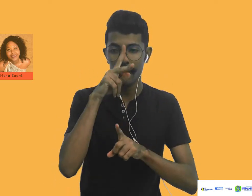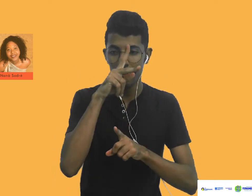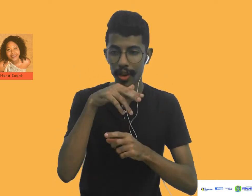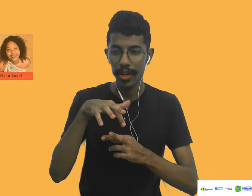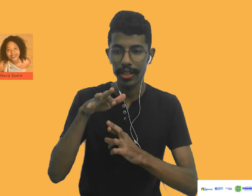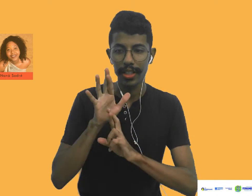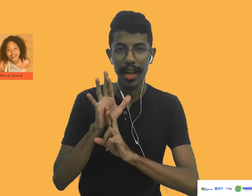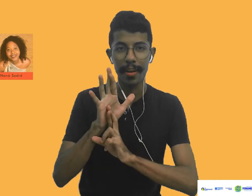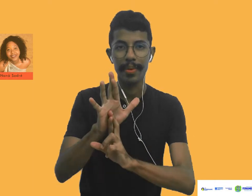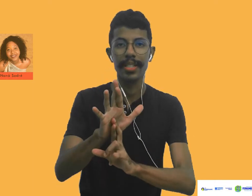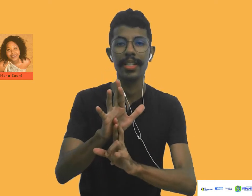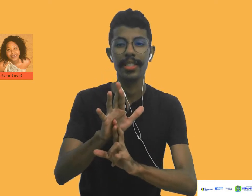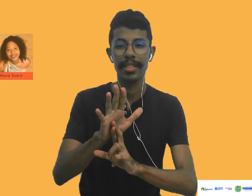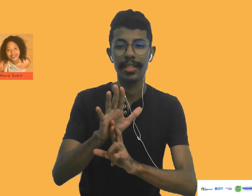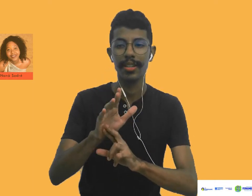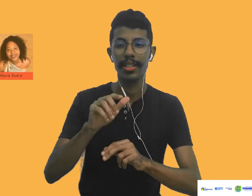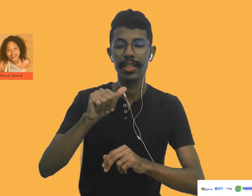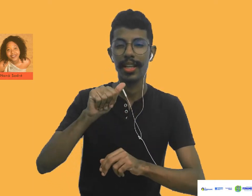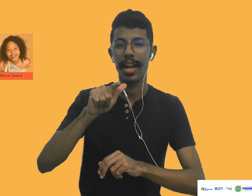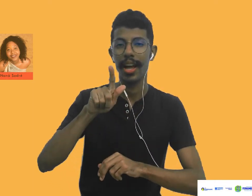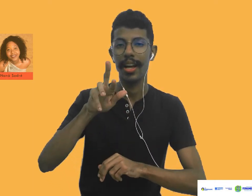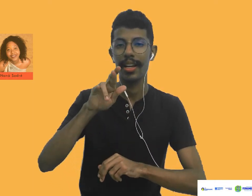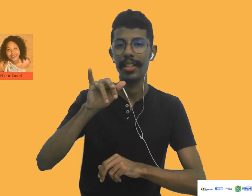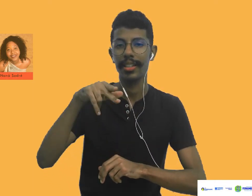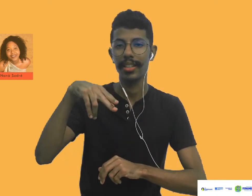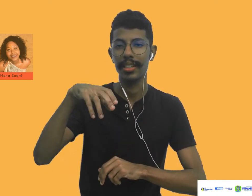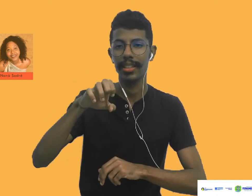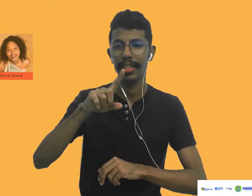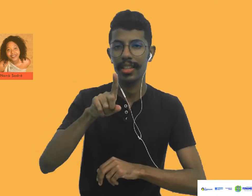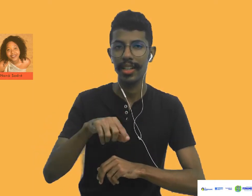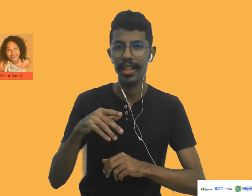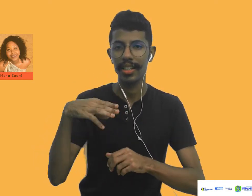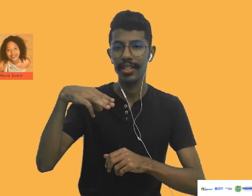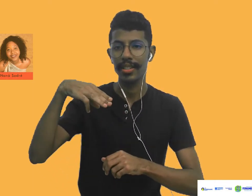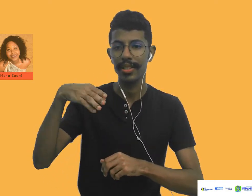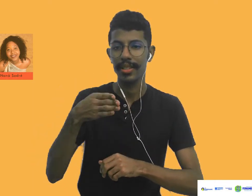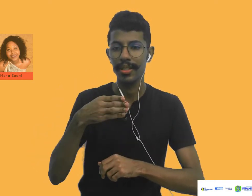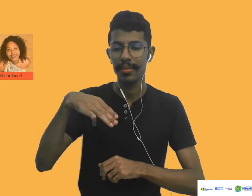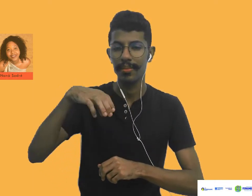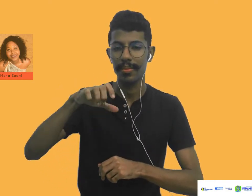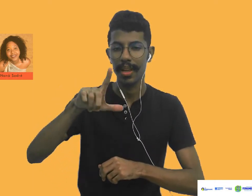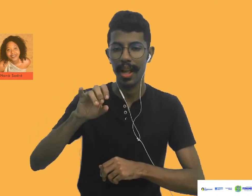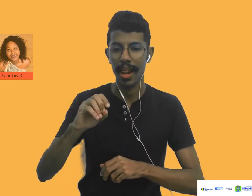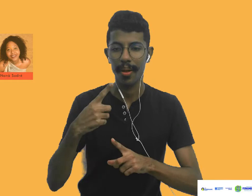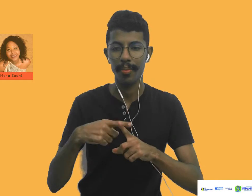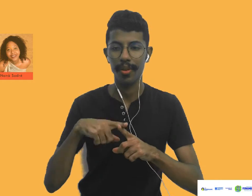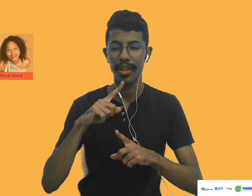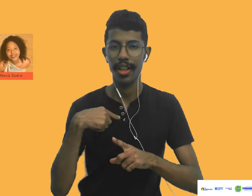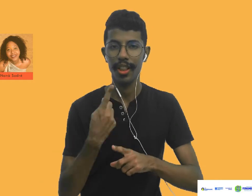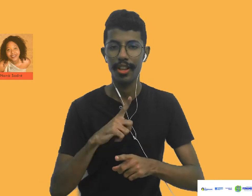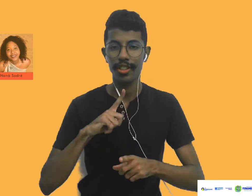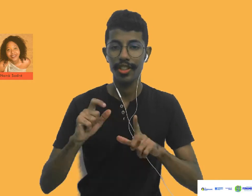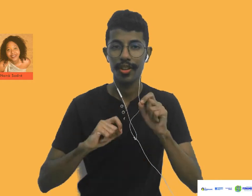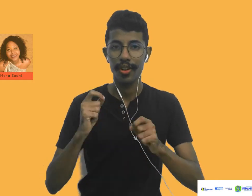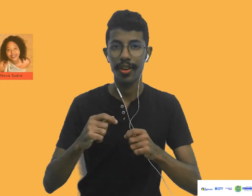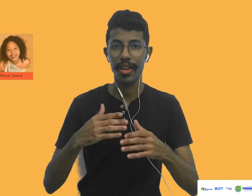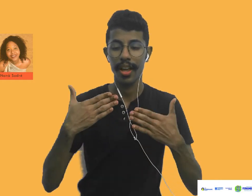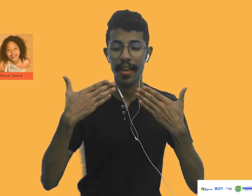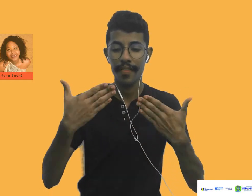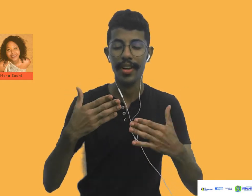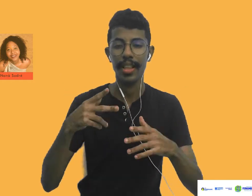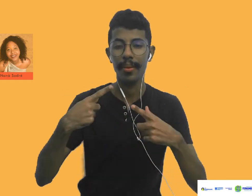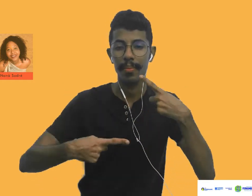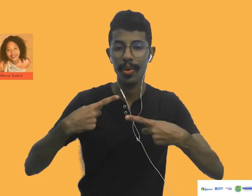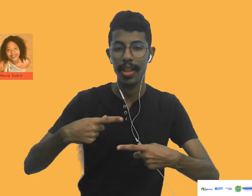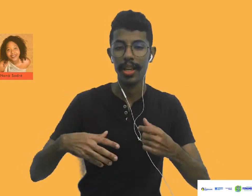Grupo Forte também, na representação de Agrinês Melo, né, também faz parte desse grupo, porque nós nos dividimos nas frentes políticas,